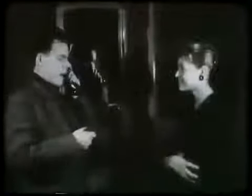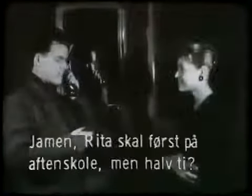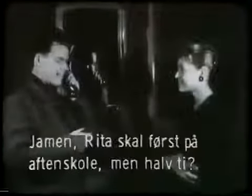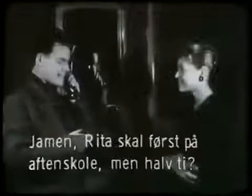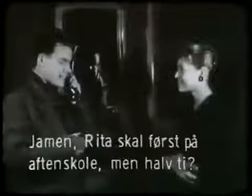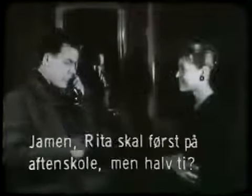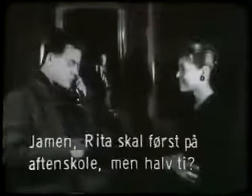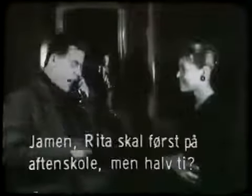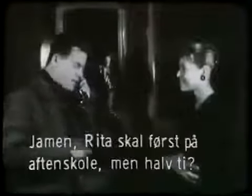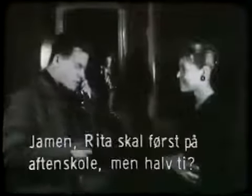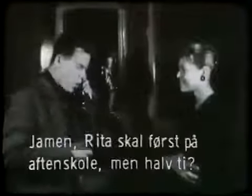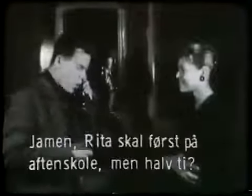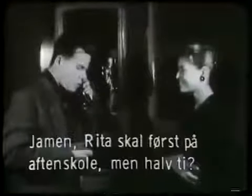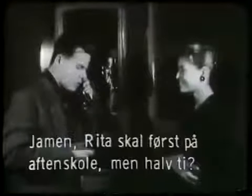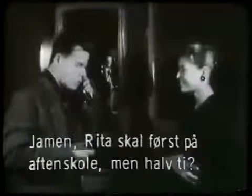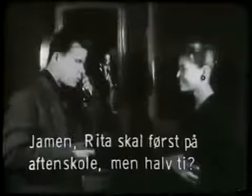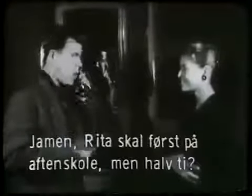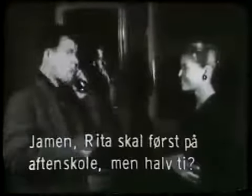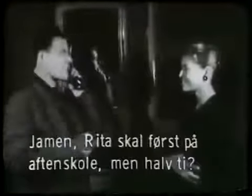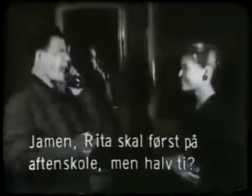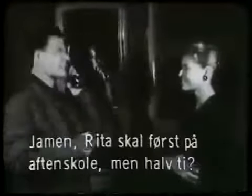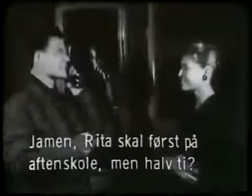Jamen, Rita skal først på aftenskole med 9:30.